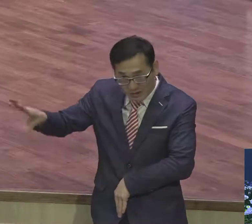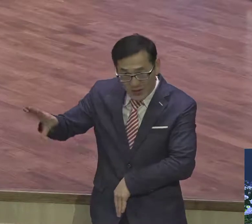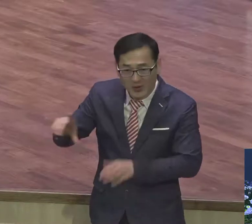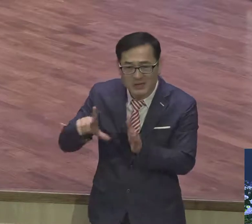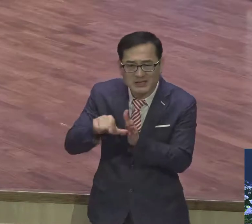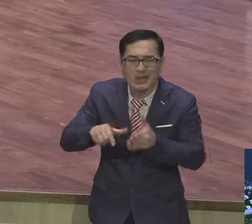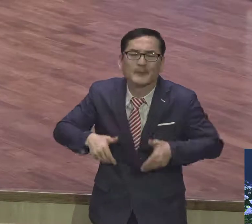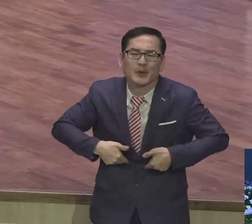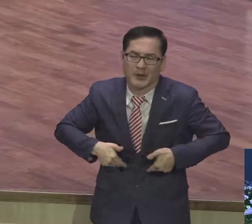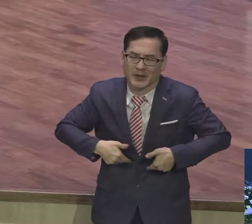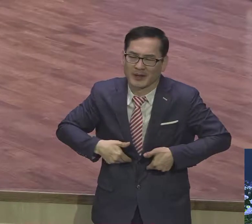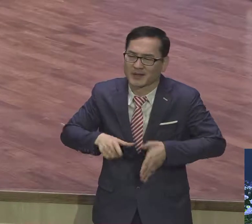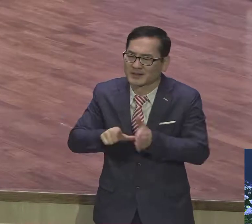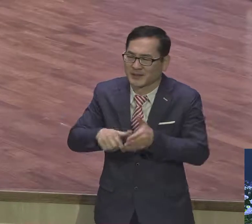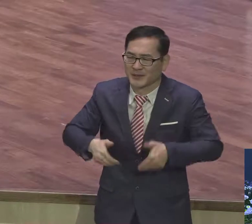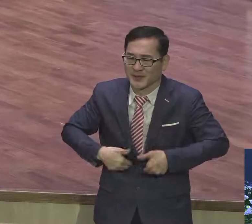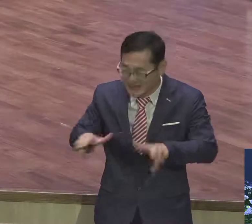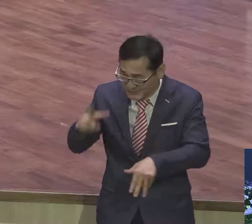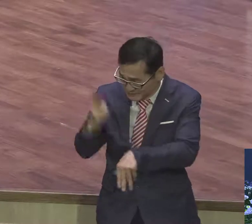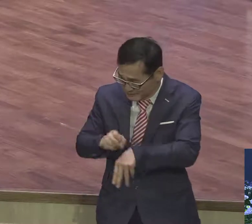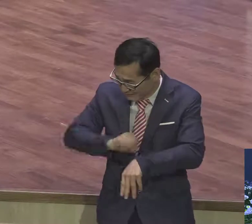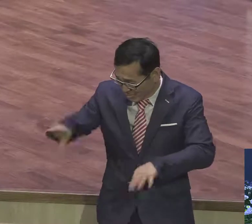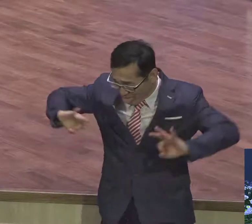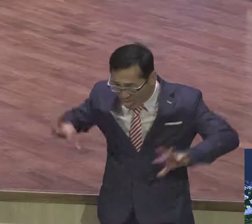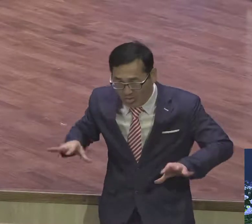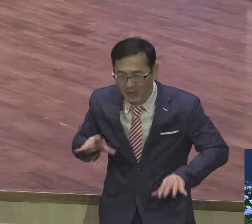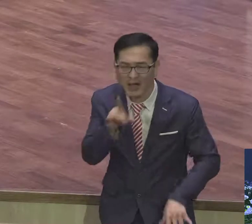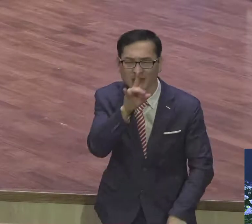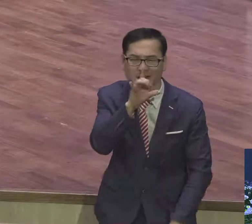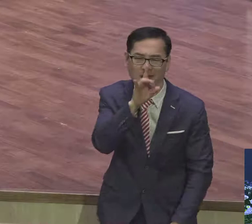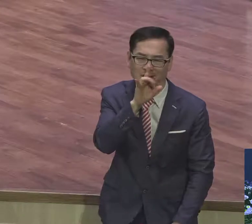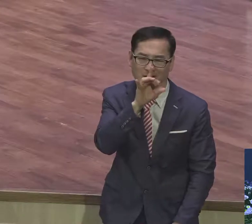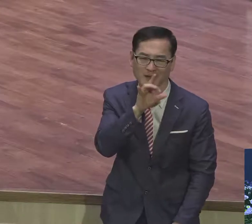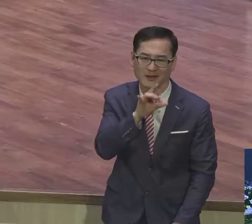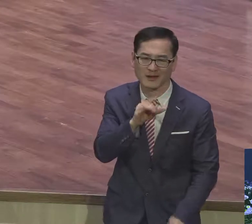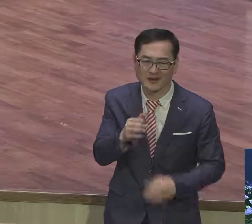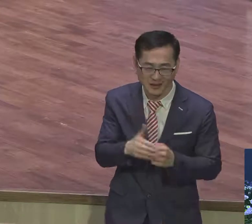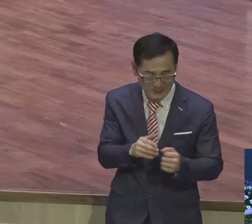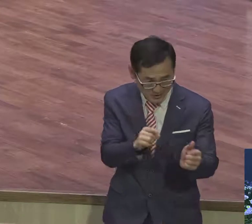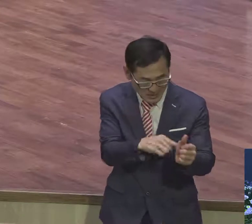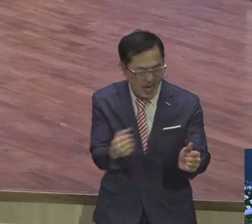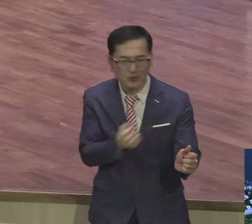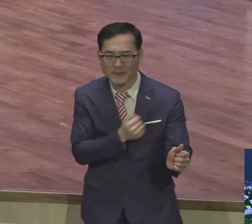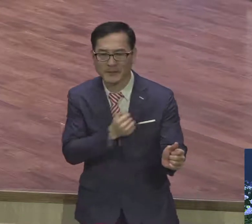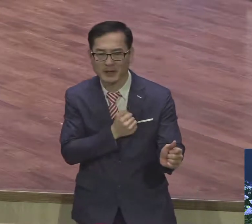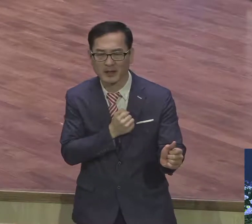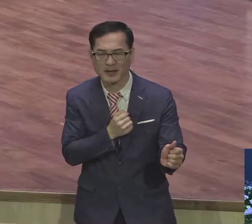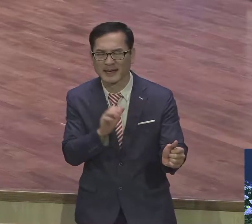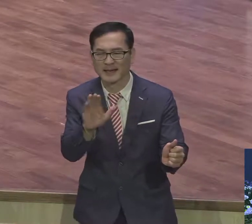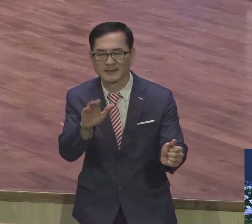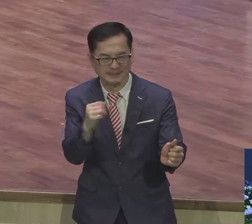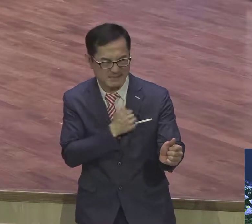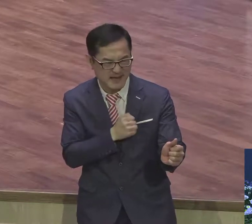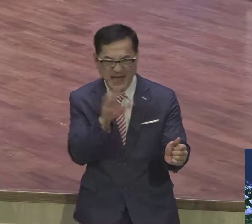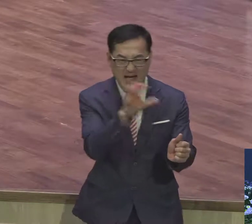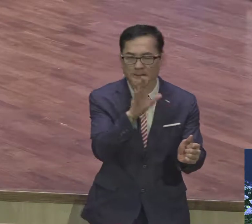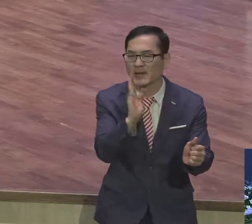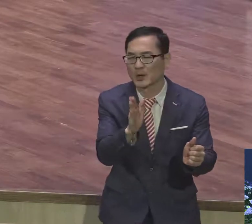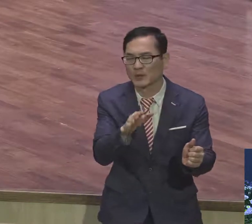우리를 어떻게 해야 돼요? 운이 싫으려고 그러면 기다려줘야 돼요 기다려줘야 돼요 돼요